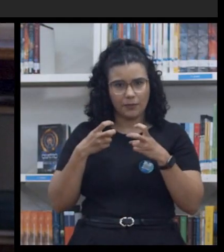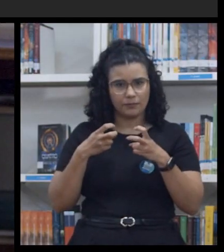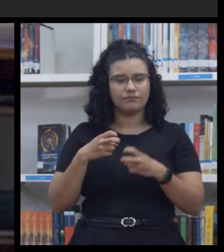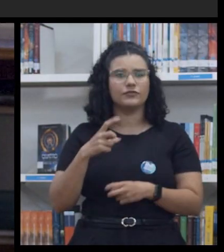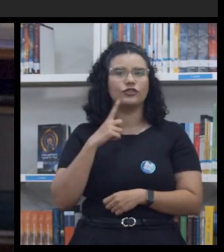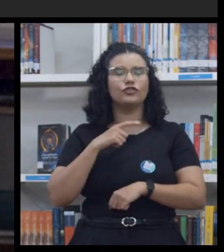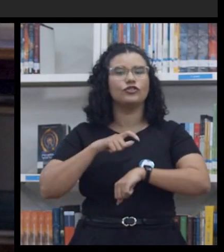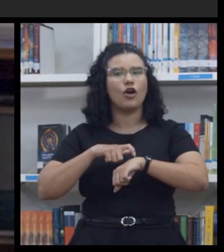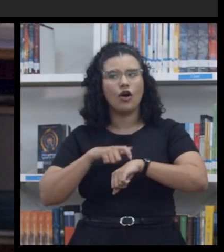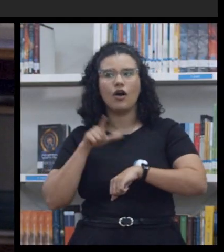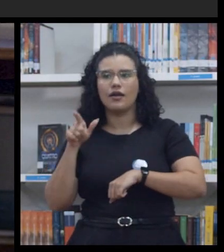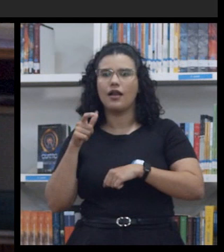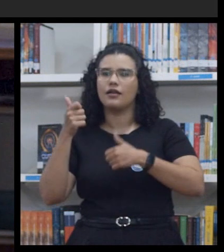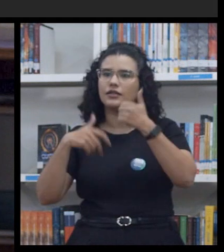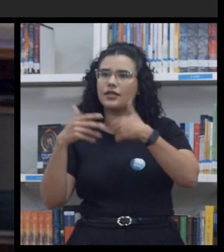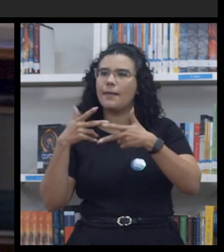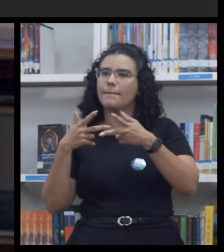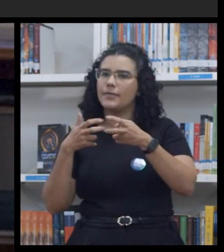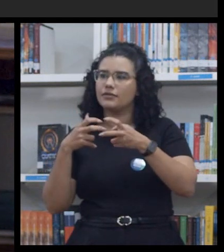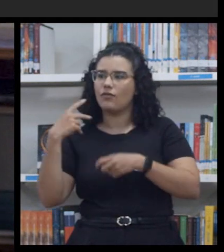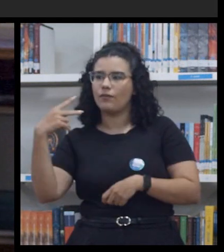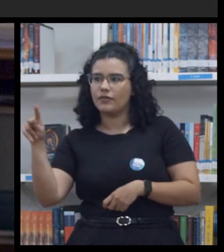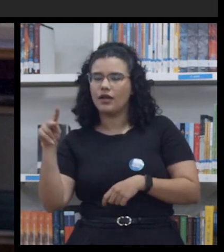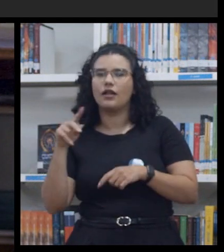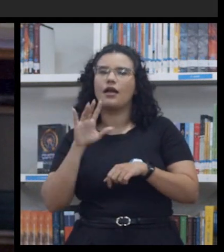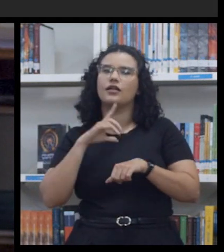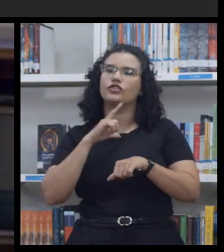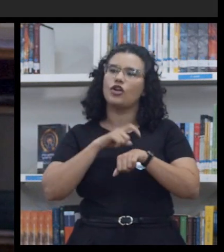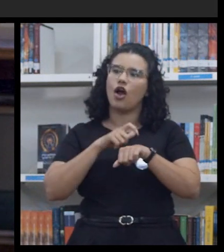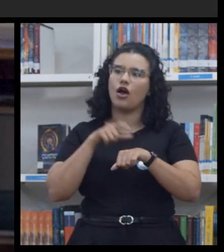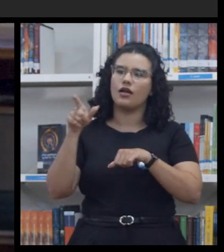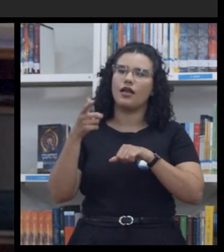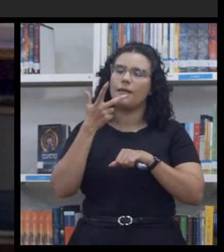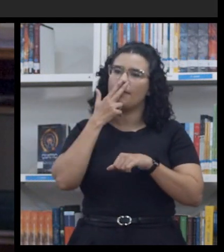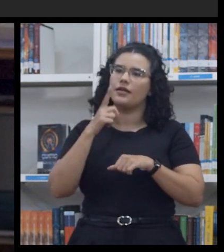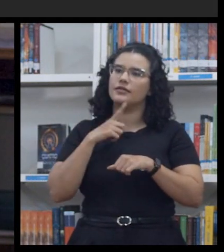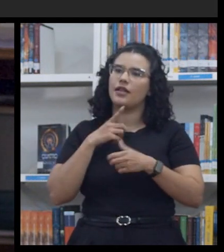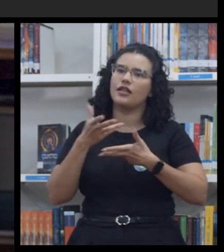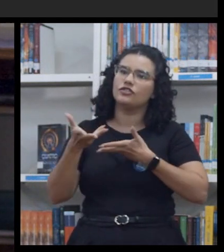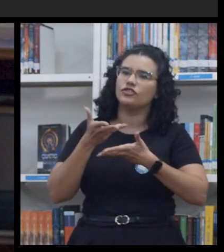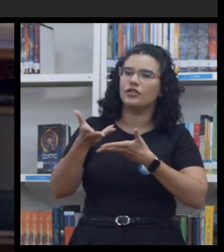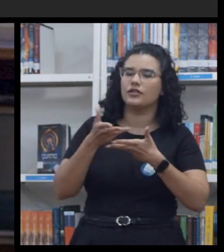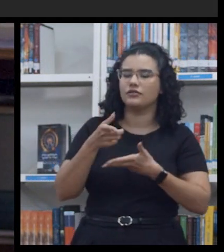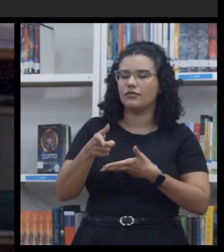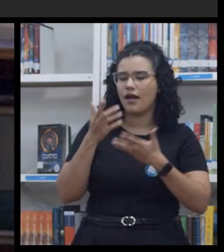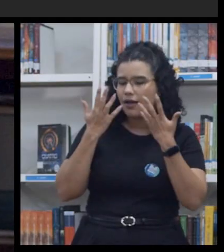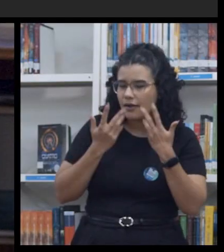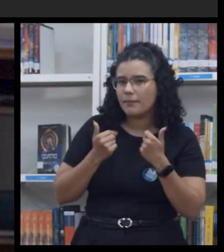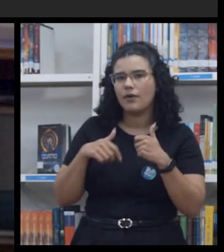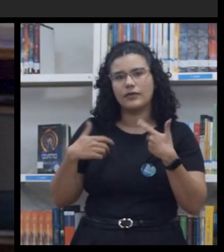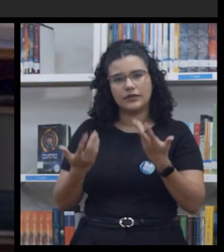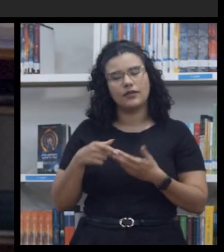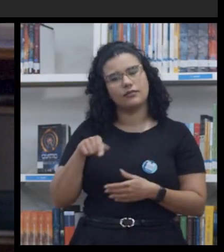Tinha horas que ela falava da percepção dela e tinha horas que ela se colocava, interagia com o animal. Então, assim,